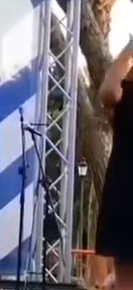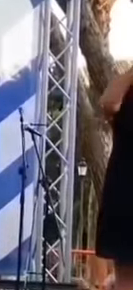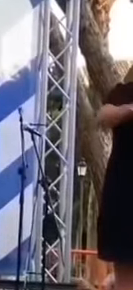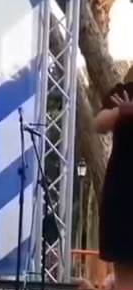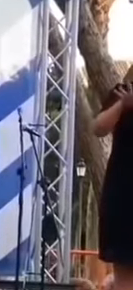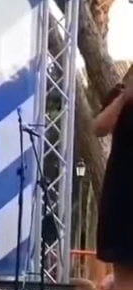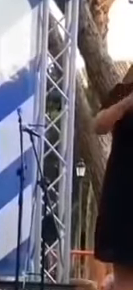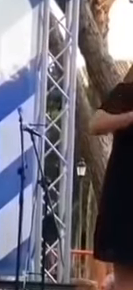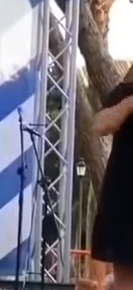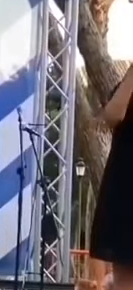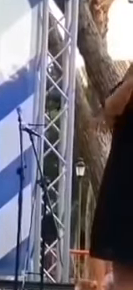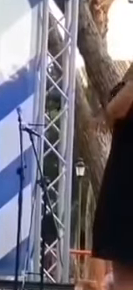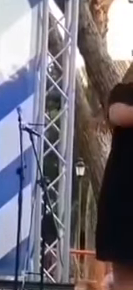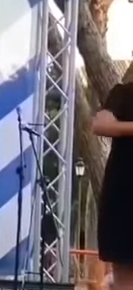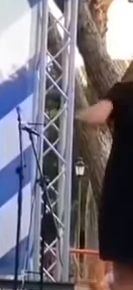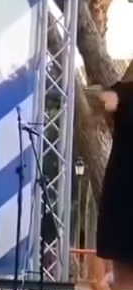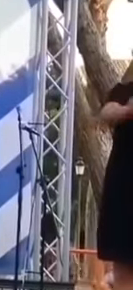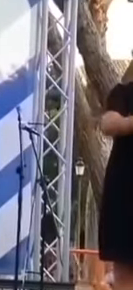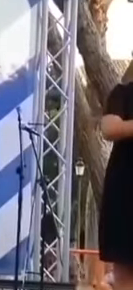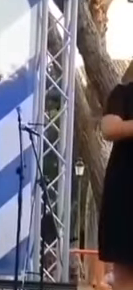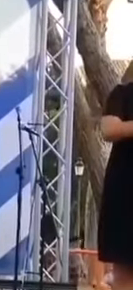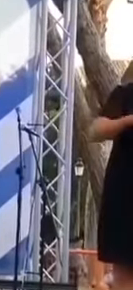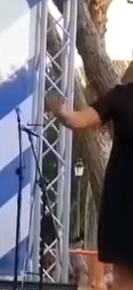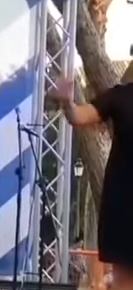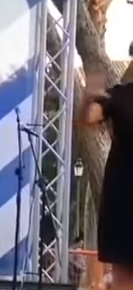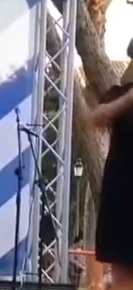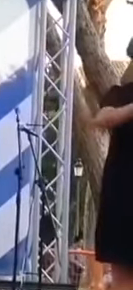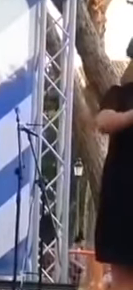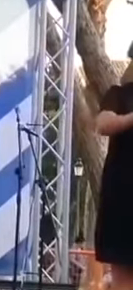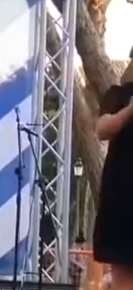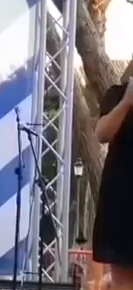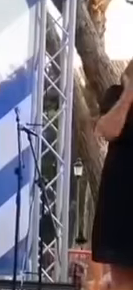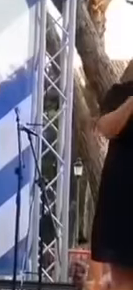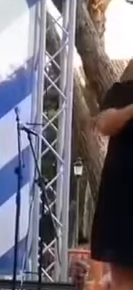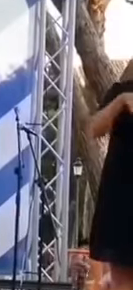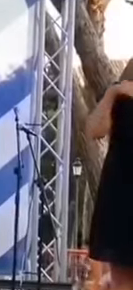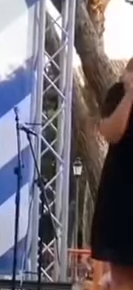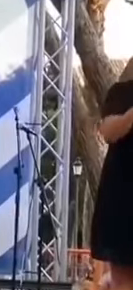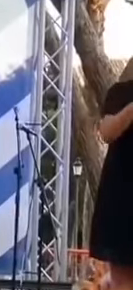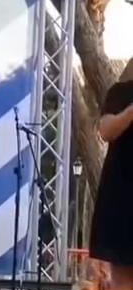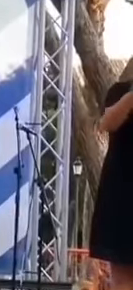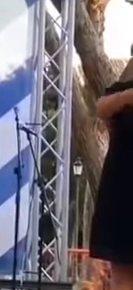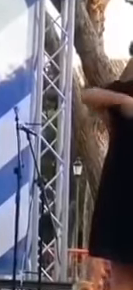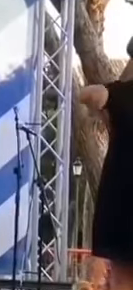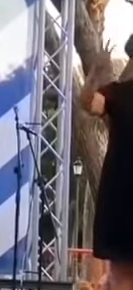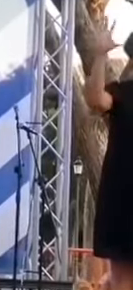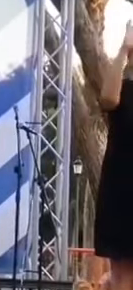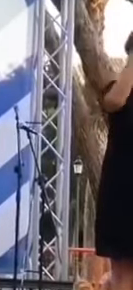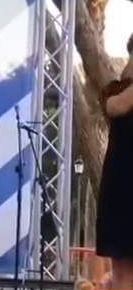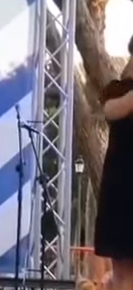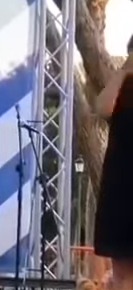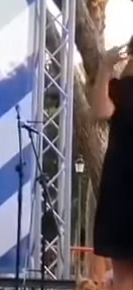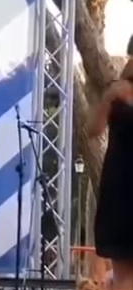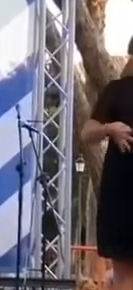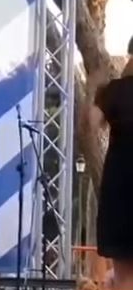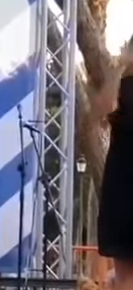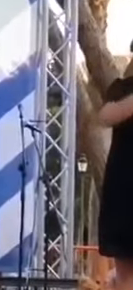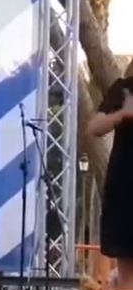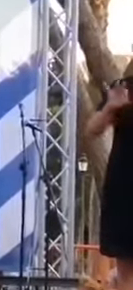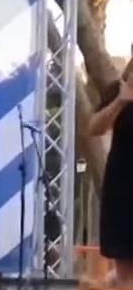sapere quando andate a votare quali saranno le alleanze che si fanno in Parlamento. Voi non avrete più la facoltà di decidere per